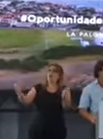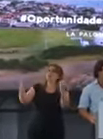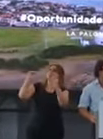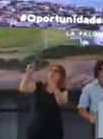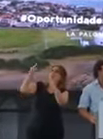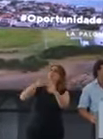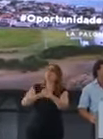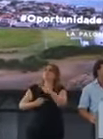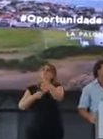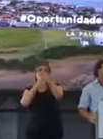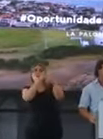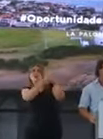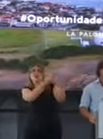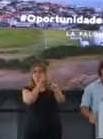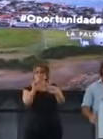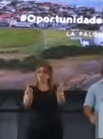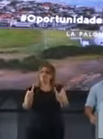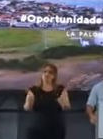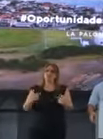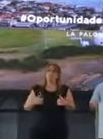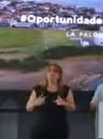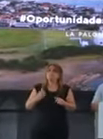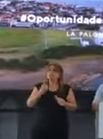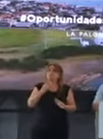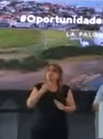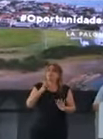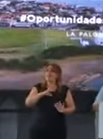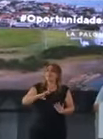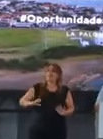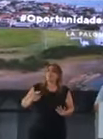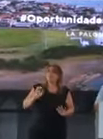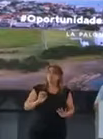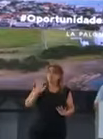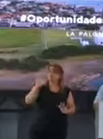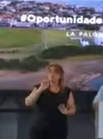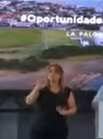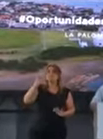Yo entiendo que la política de Estado está guiado